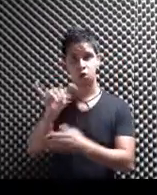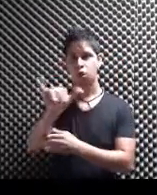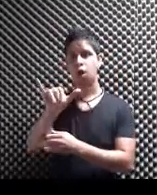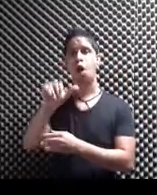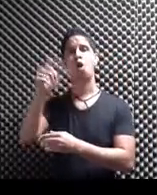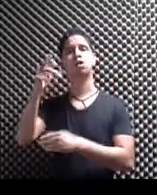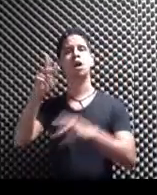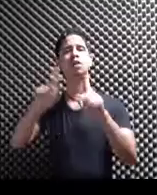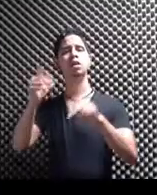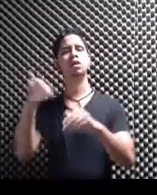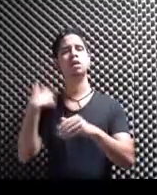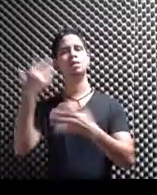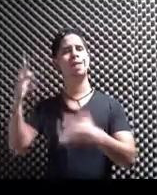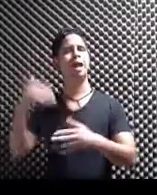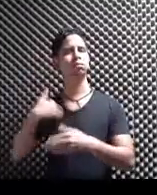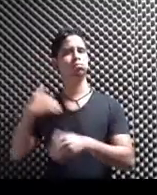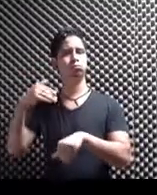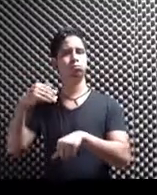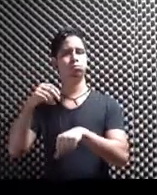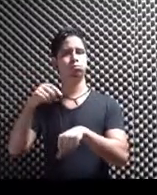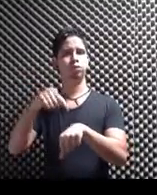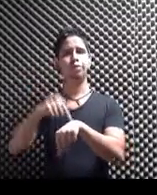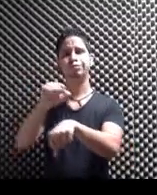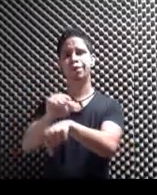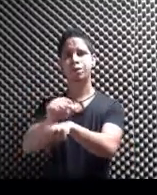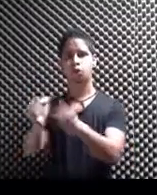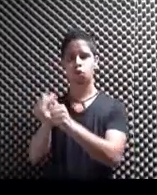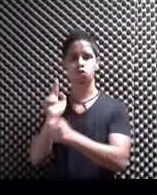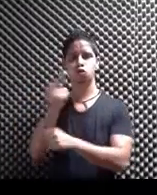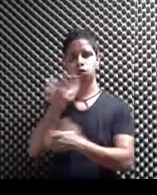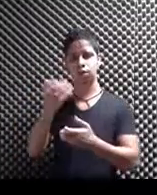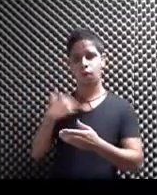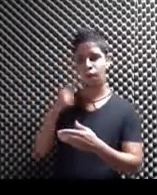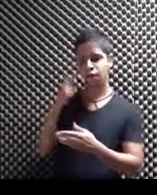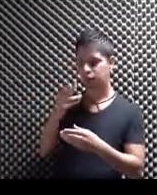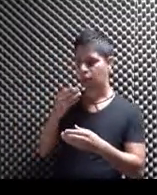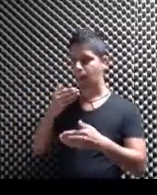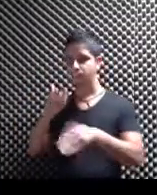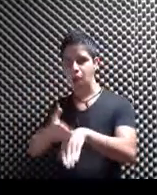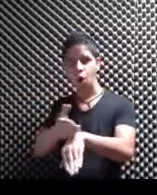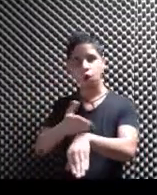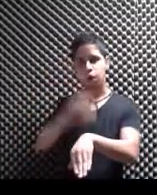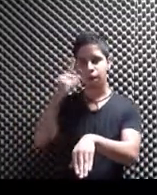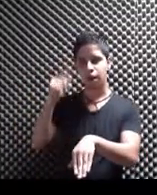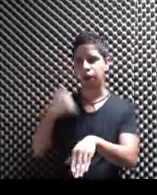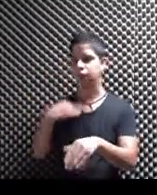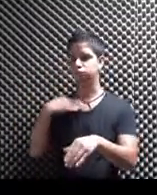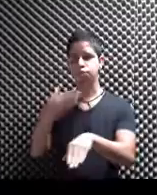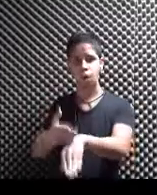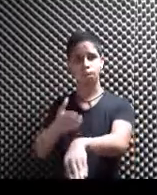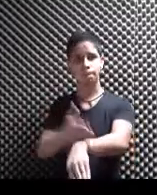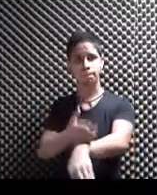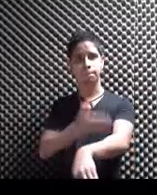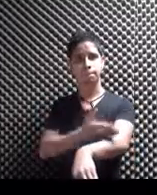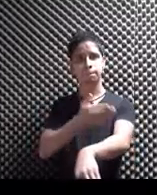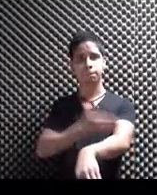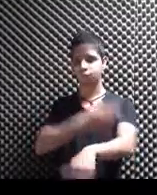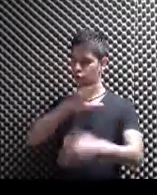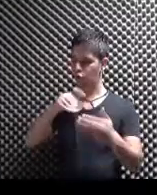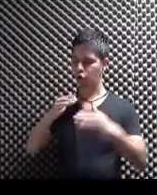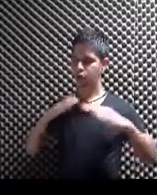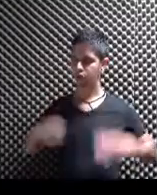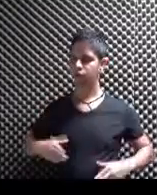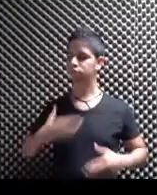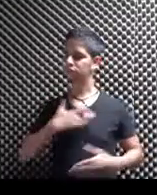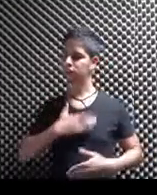personas que ya llevan tiempo con nosotros y que necesitamos seguir puliendo para que den un trato de excelencia. Un trato extraordinario a todos nuestros